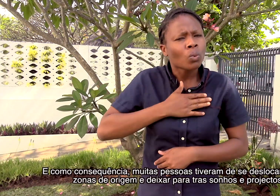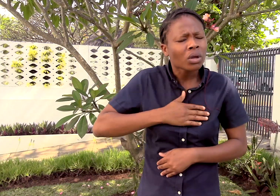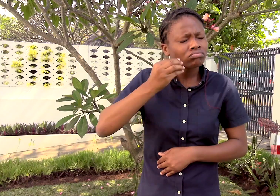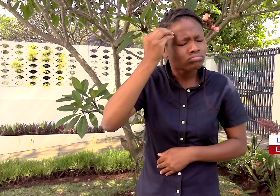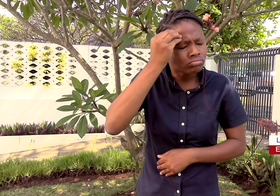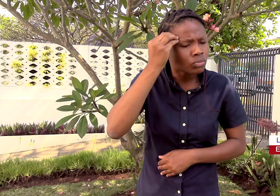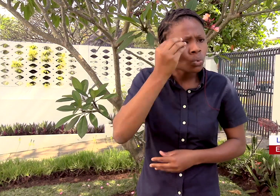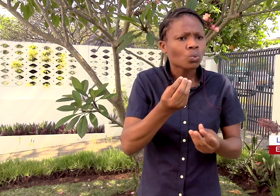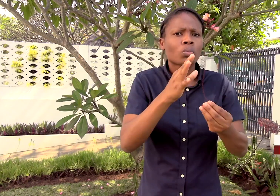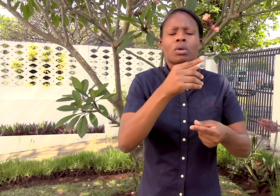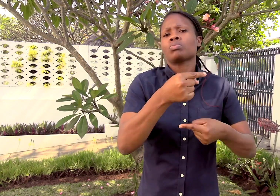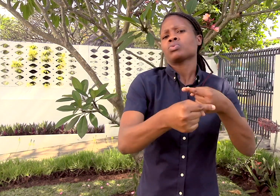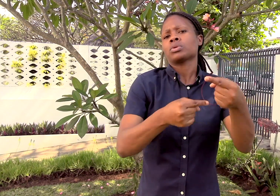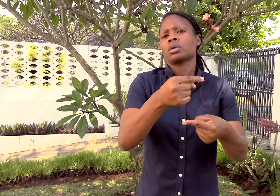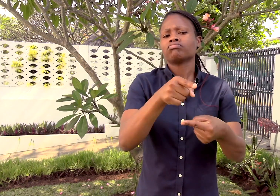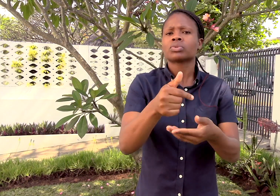projetos.